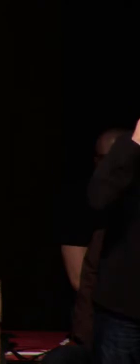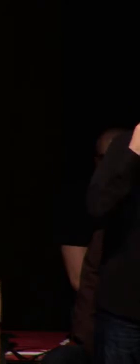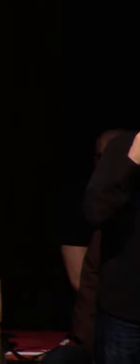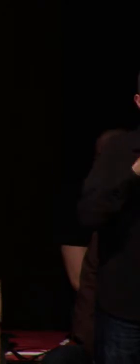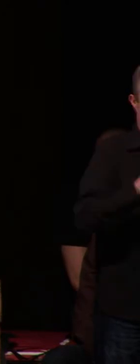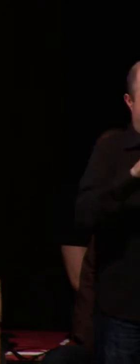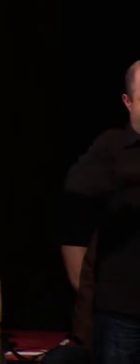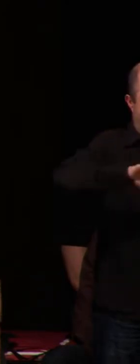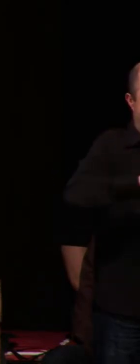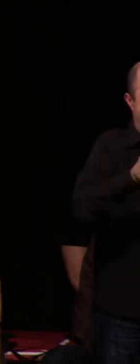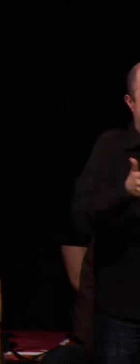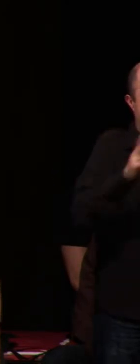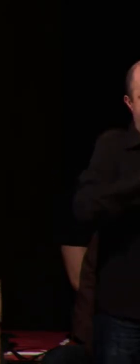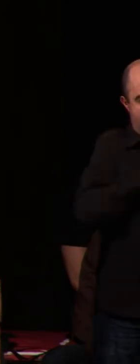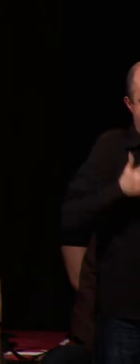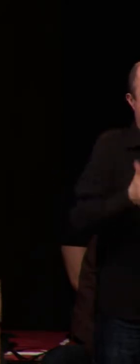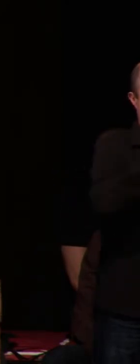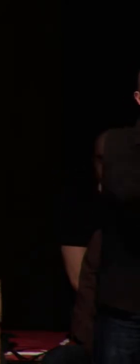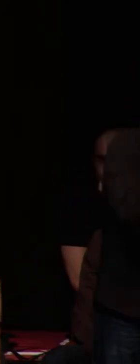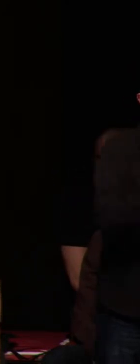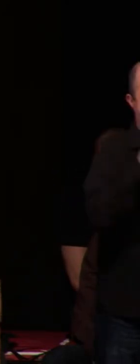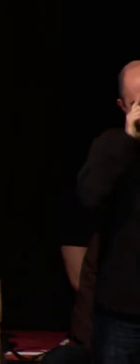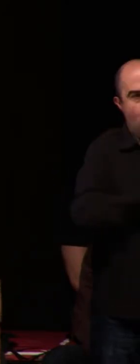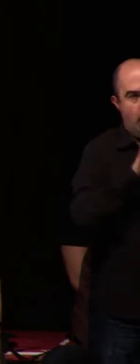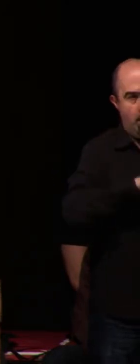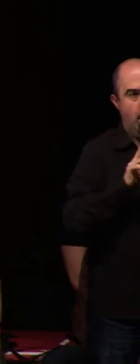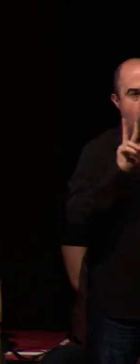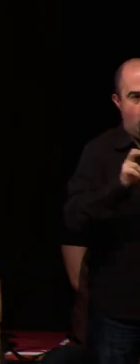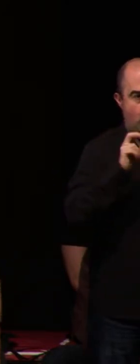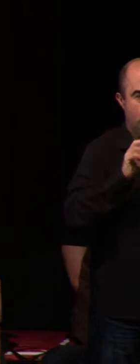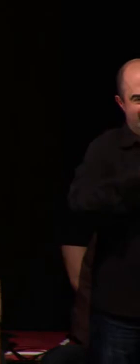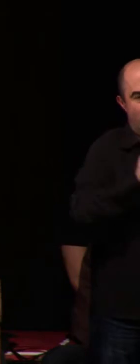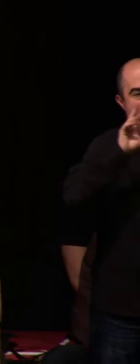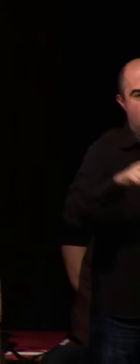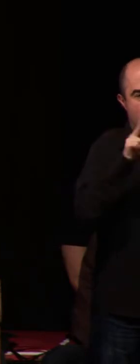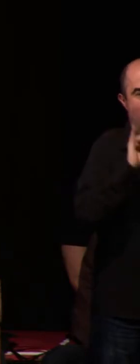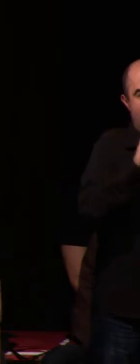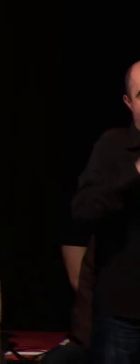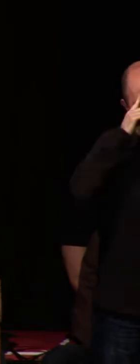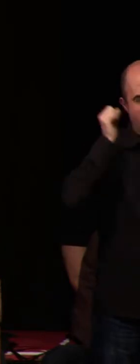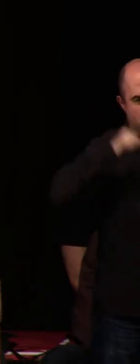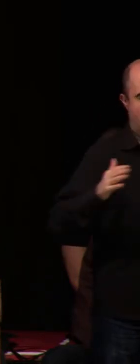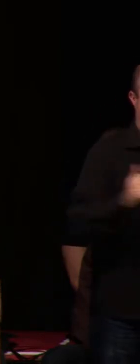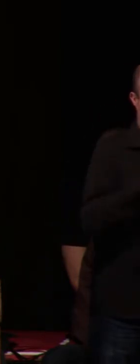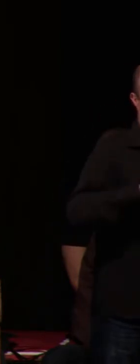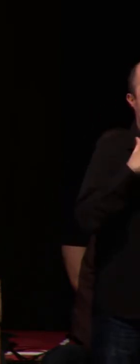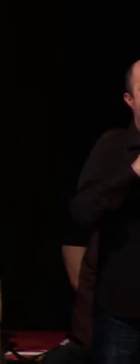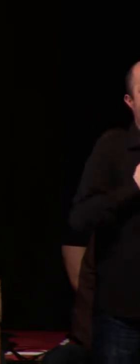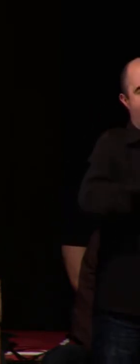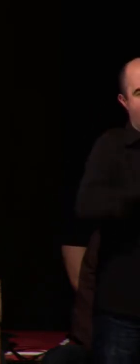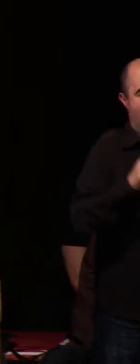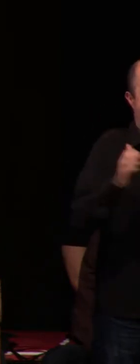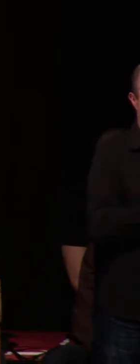democràtica, òbviament, per la independència, ruptura democràtica, òbviament, per la transformació social, ruptura democràtica per decidir-ho tot, per poder canviar-ho